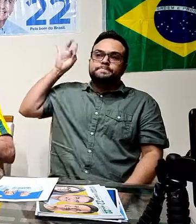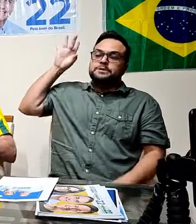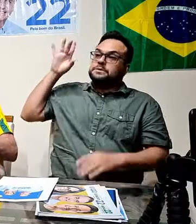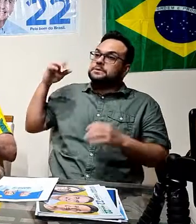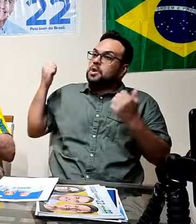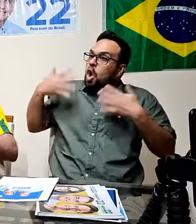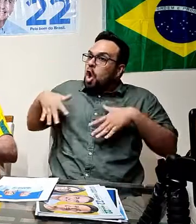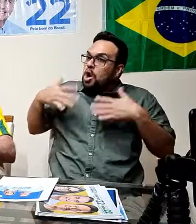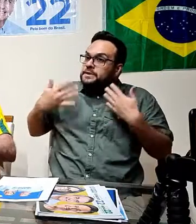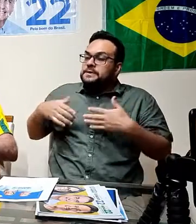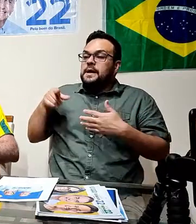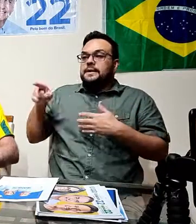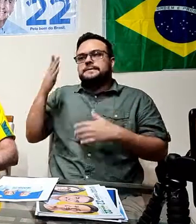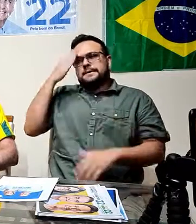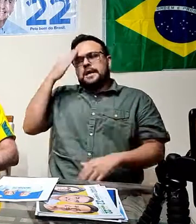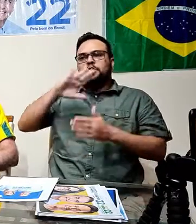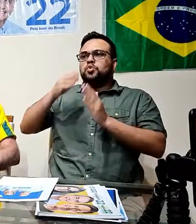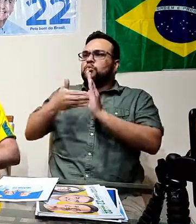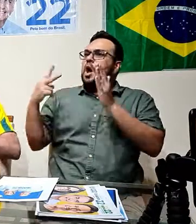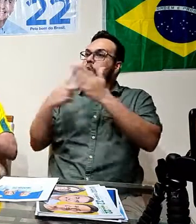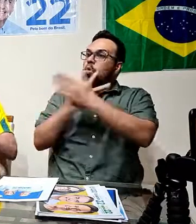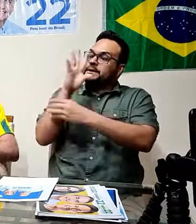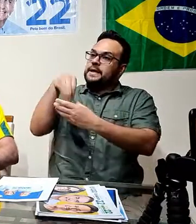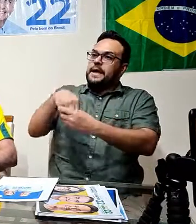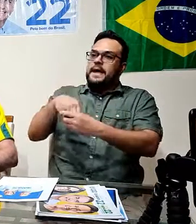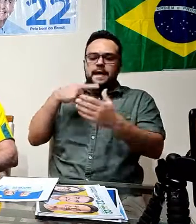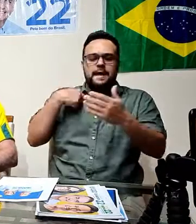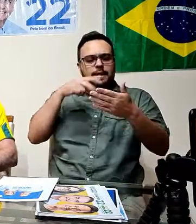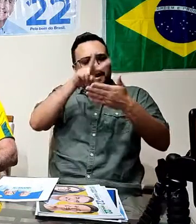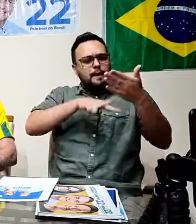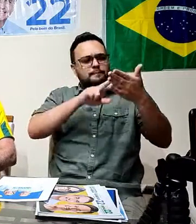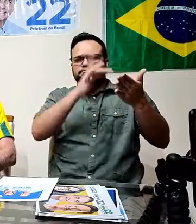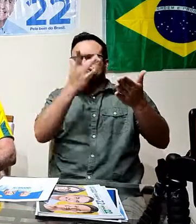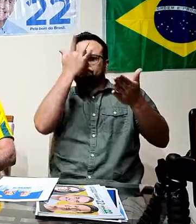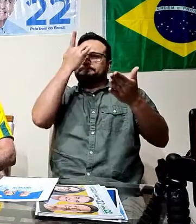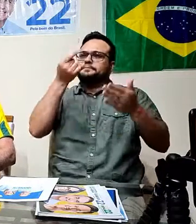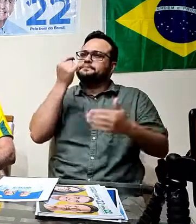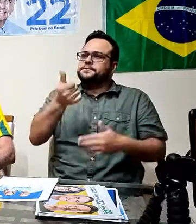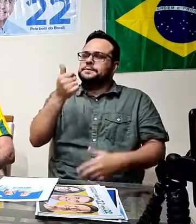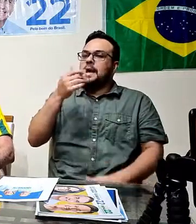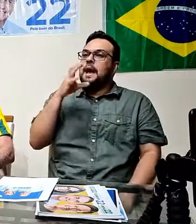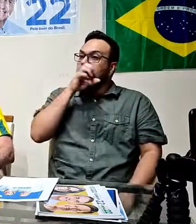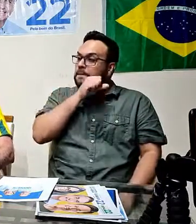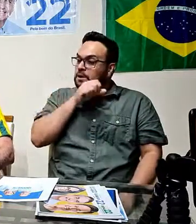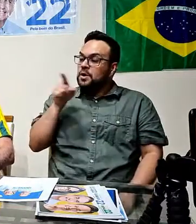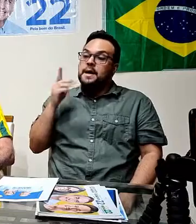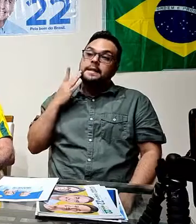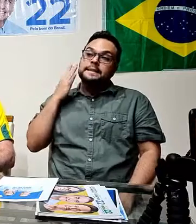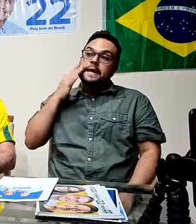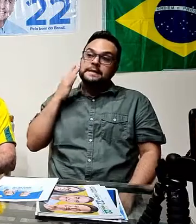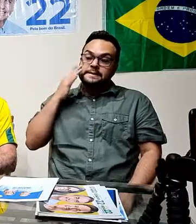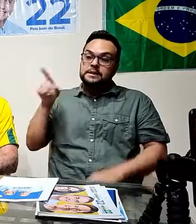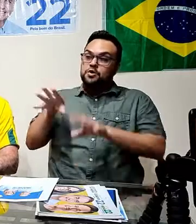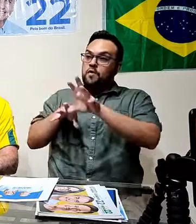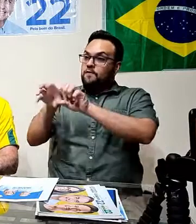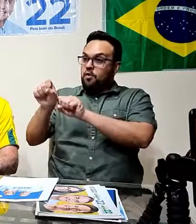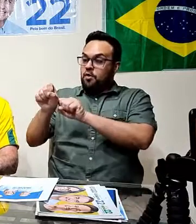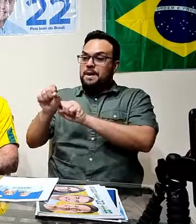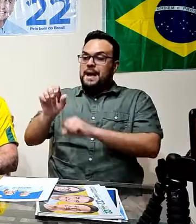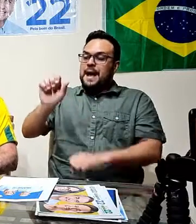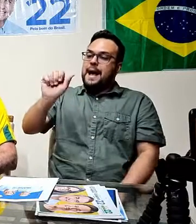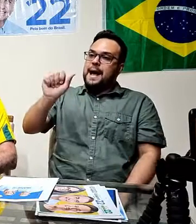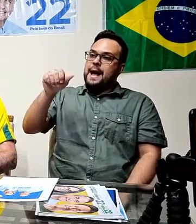já sabe tudo o que acontece em São Paulo, lê as coisas uma vez só, já não esquece mais. Então, o Tarcísio, nosso capitão Tarcísio, formado pela Academia